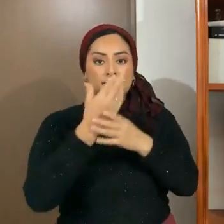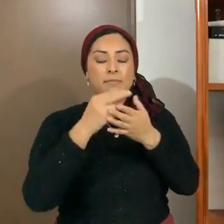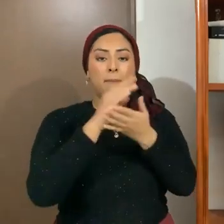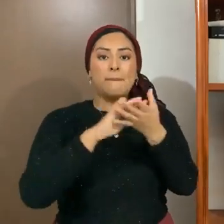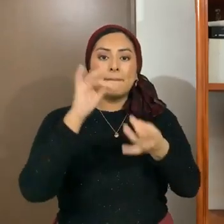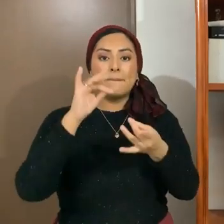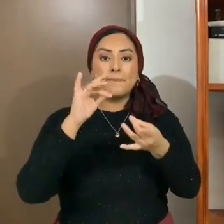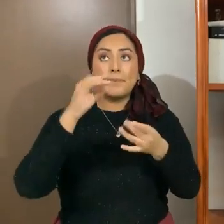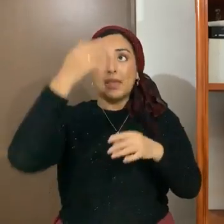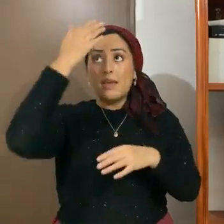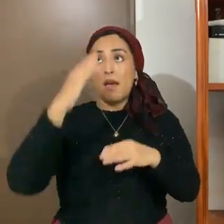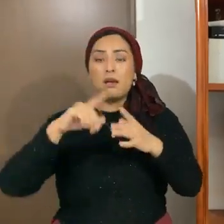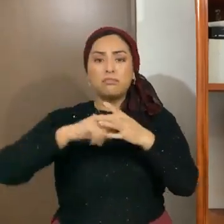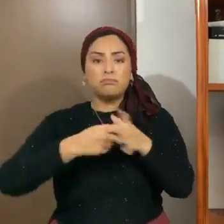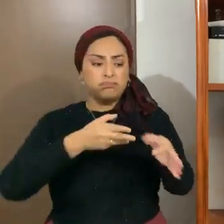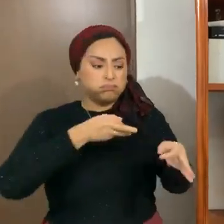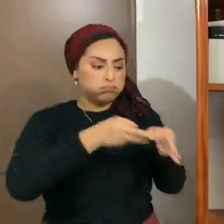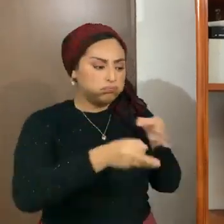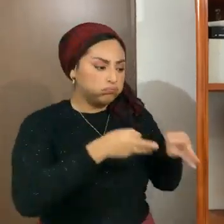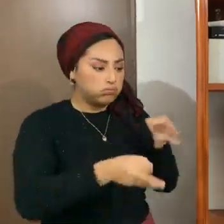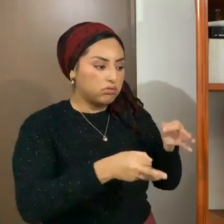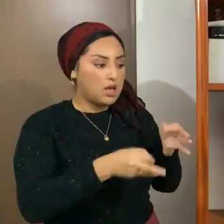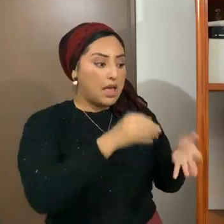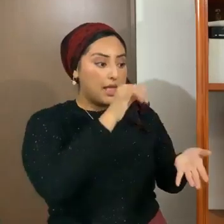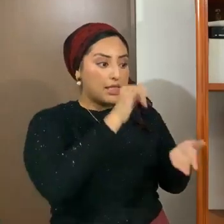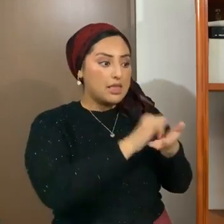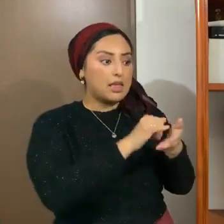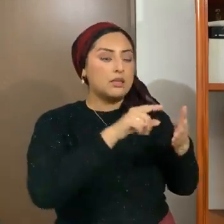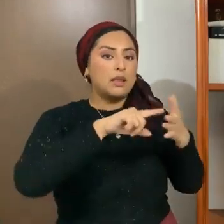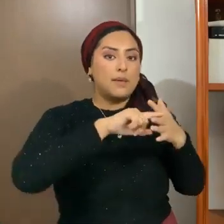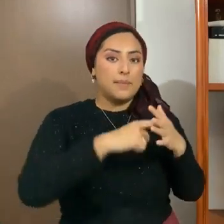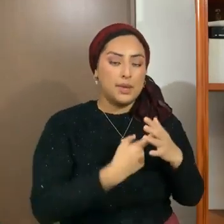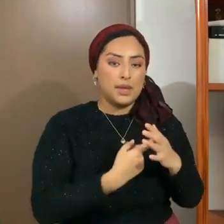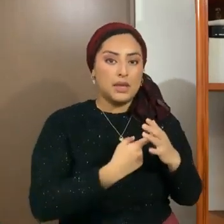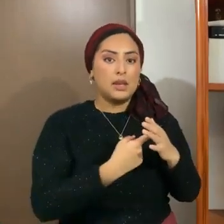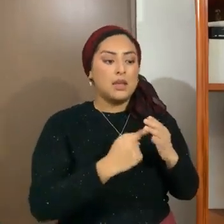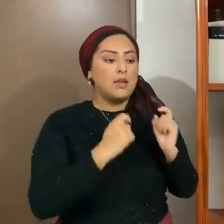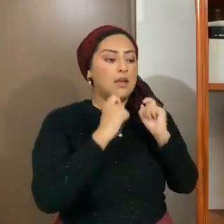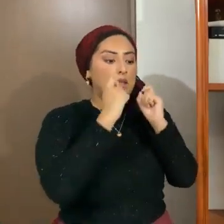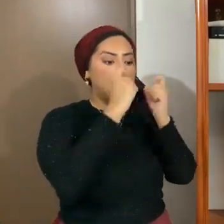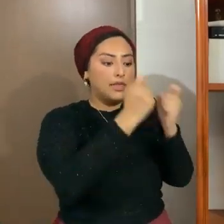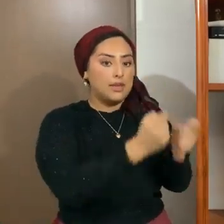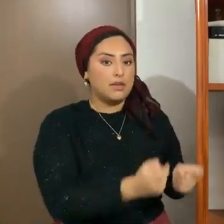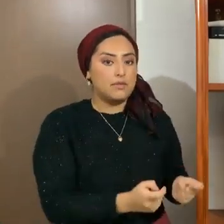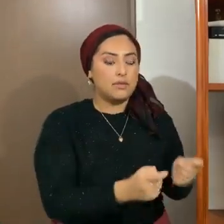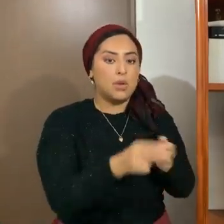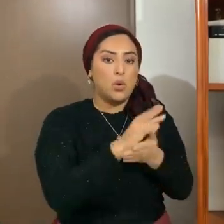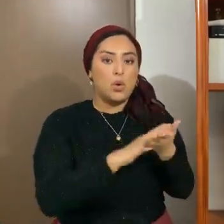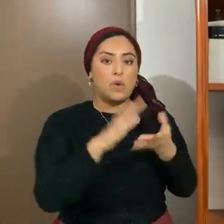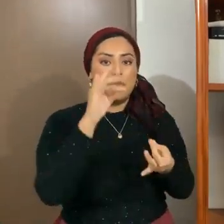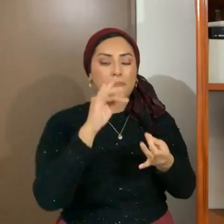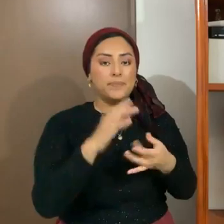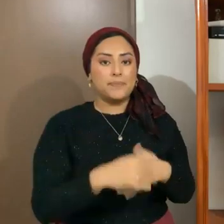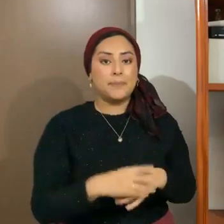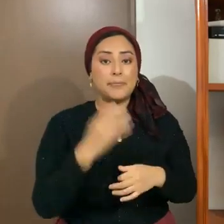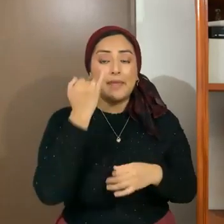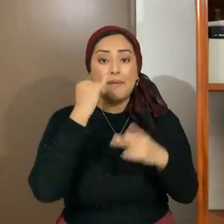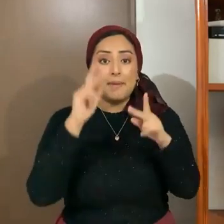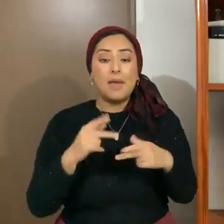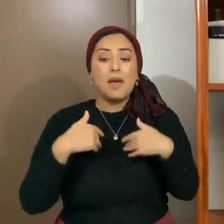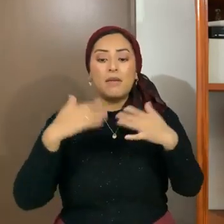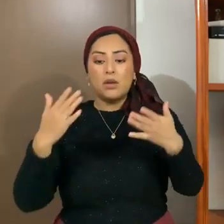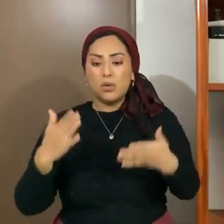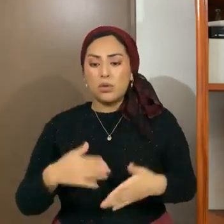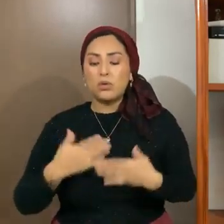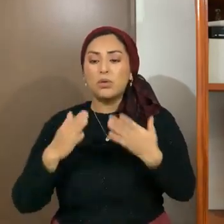el Eterno le empieza a hablar, y ese es el inicio de los dones. Fíjense qué precioso. Si una persona tiene gozo, paz,